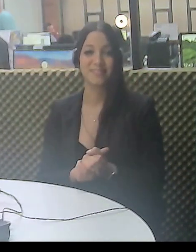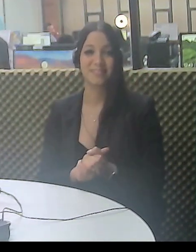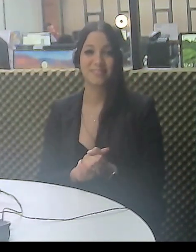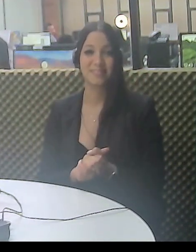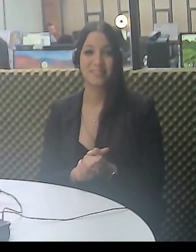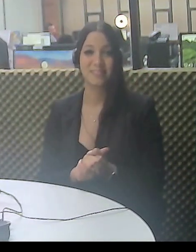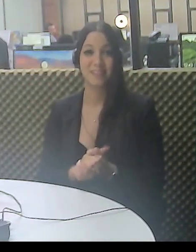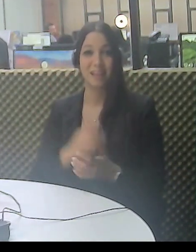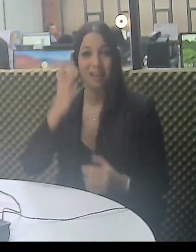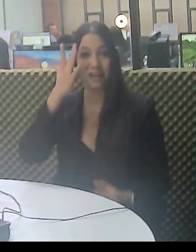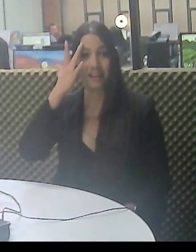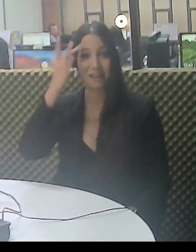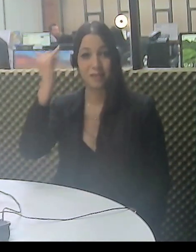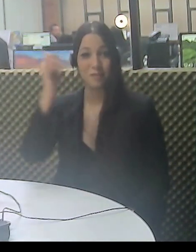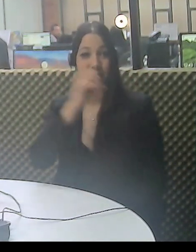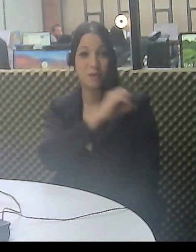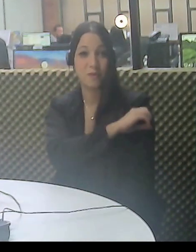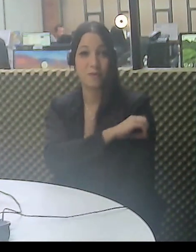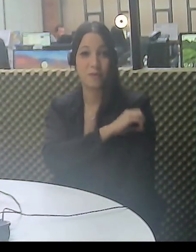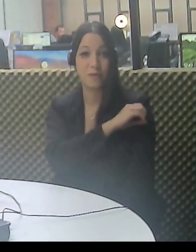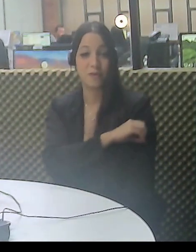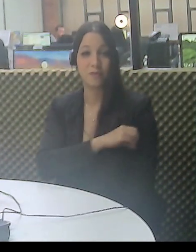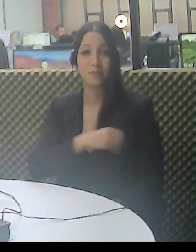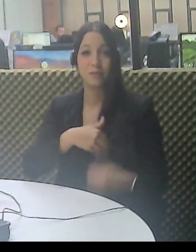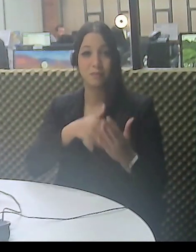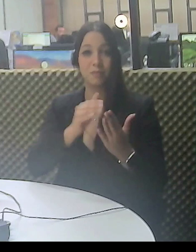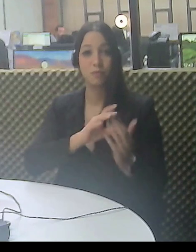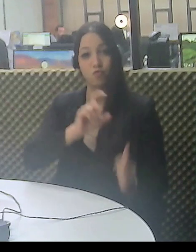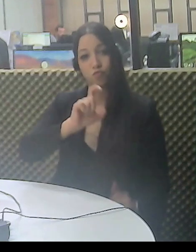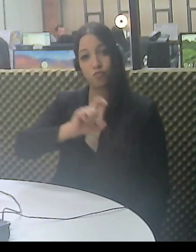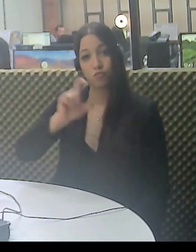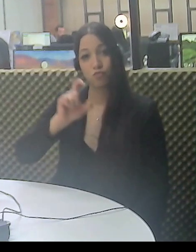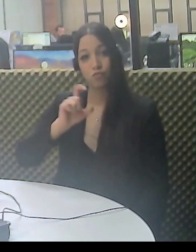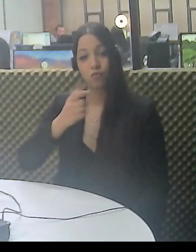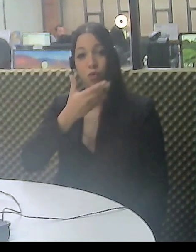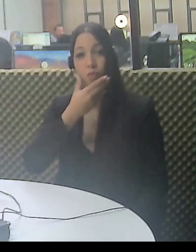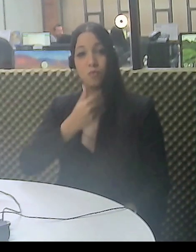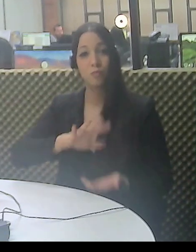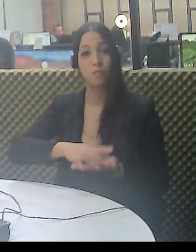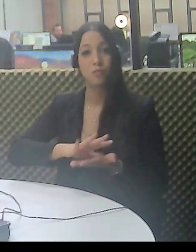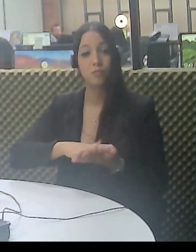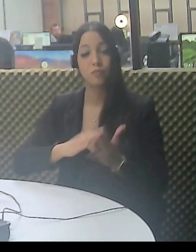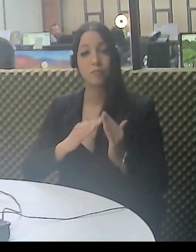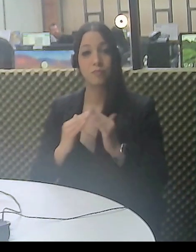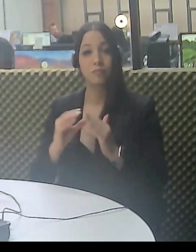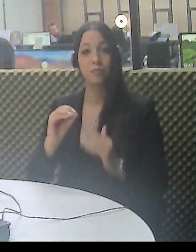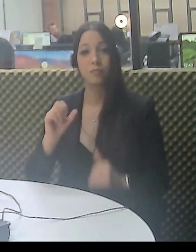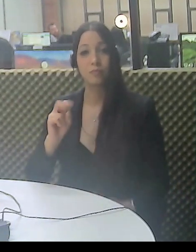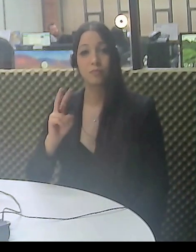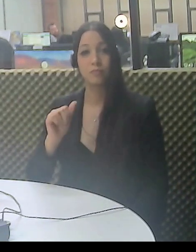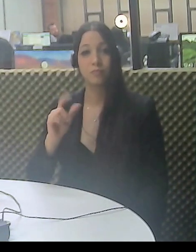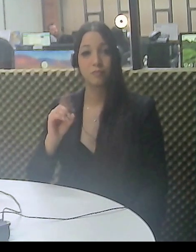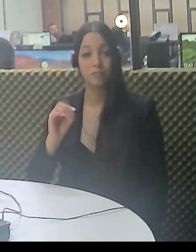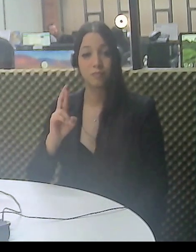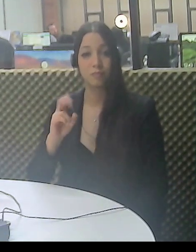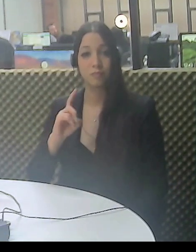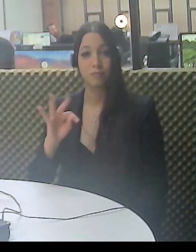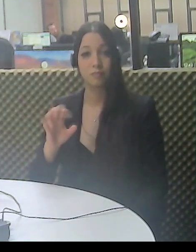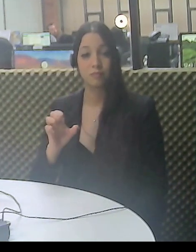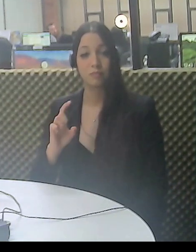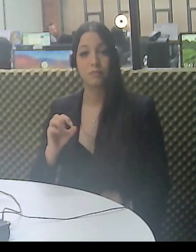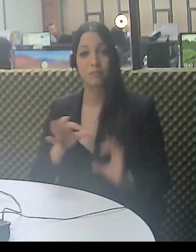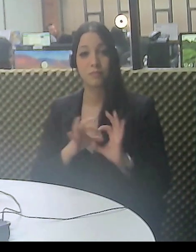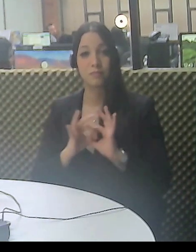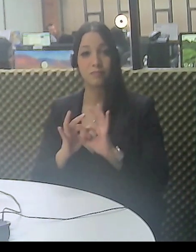notícias. Amanhã tem oficina de grafite na Escola Garotos do Samba, no bairro Oswaldo Rezende. A ação integra as